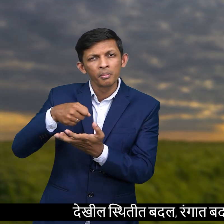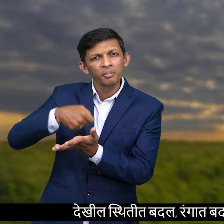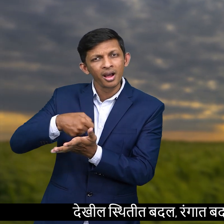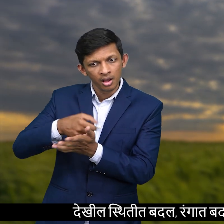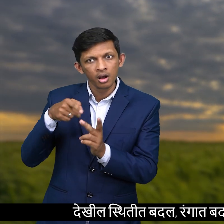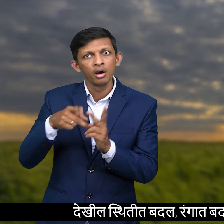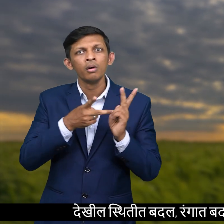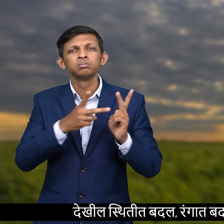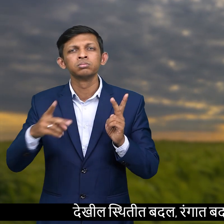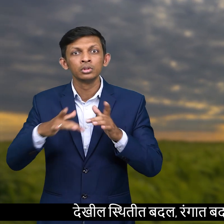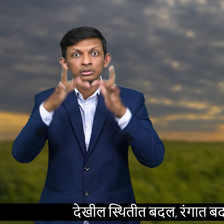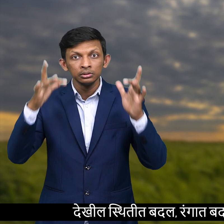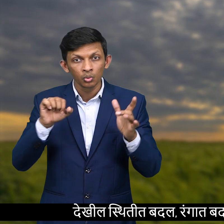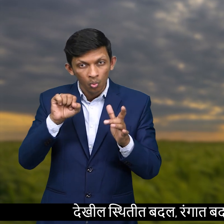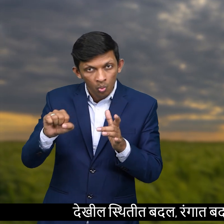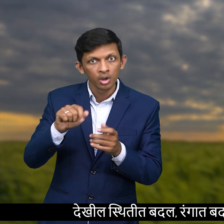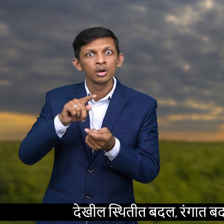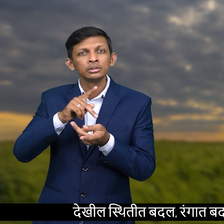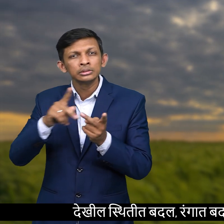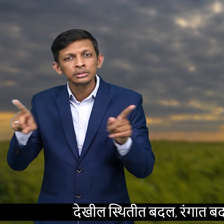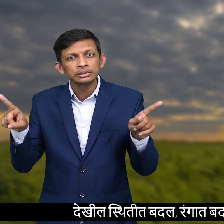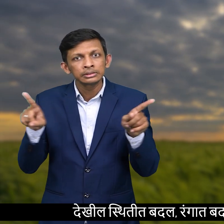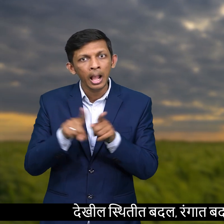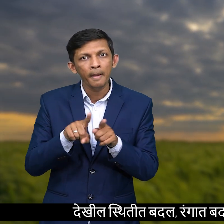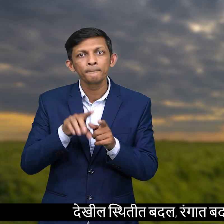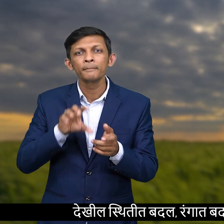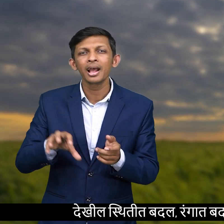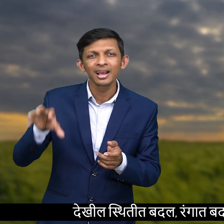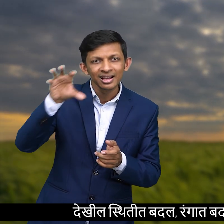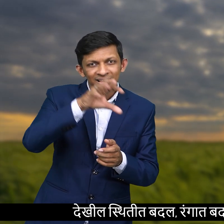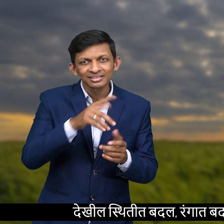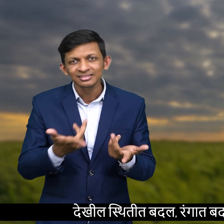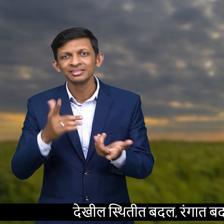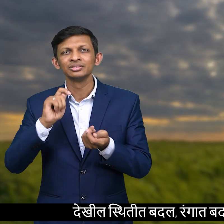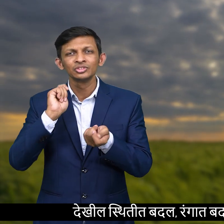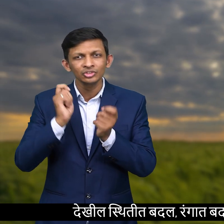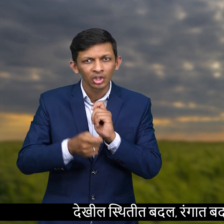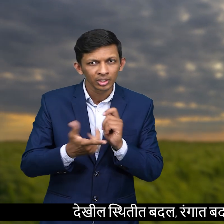स्थितीत बदल, रंगात बदल, आकारात बदल, चवीत बदल